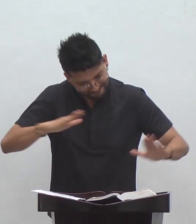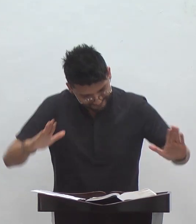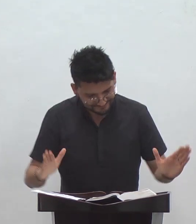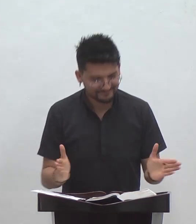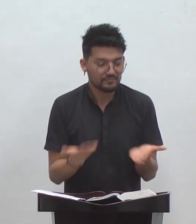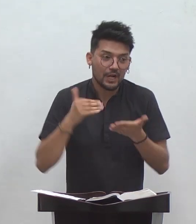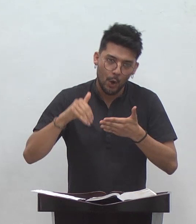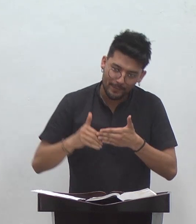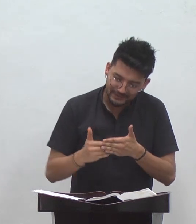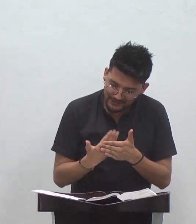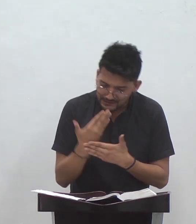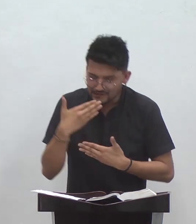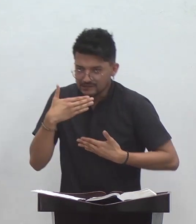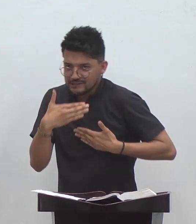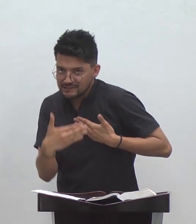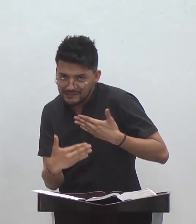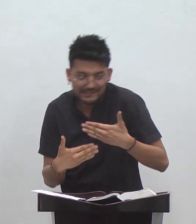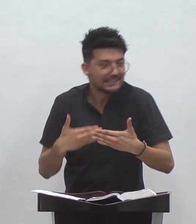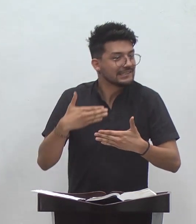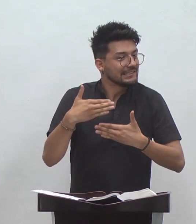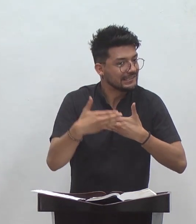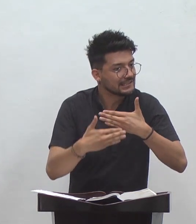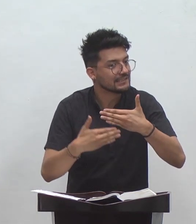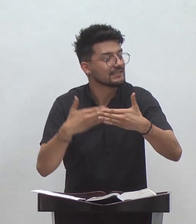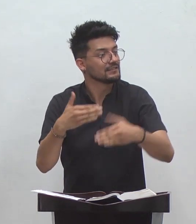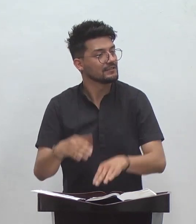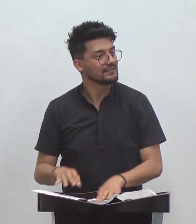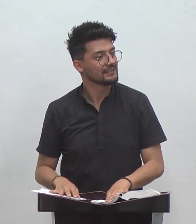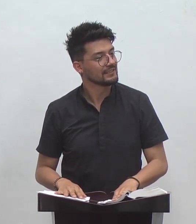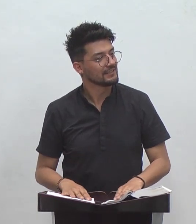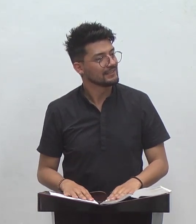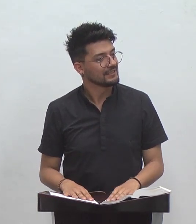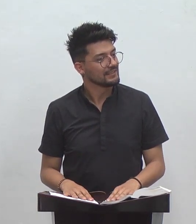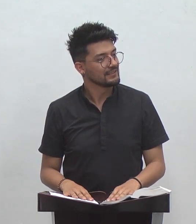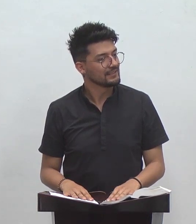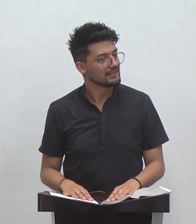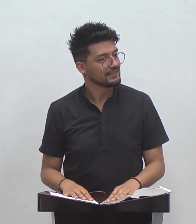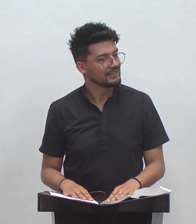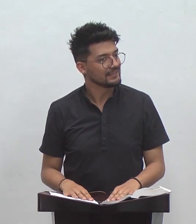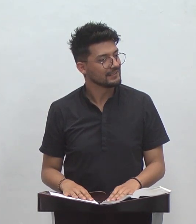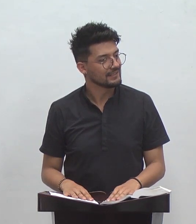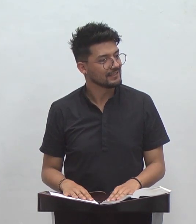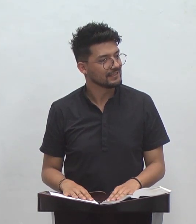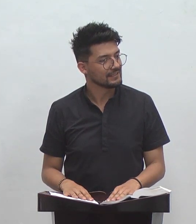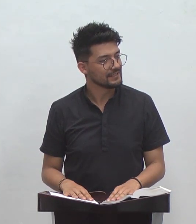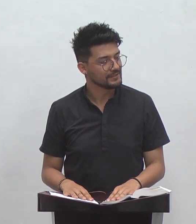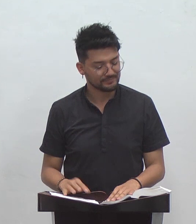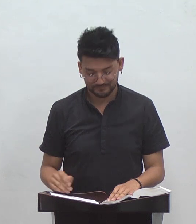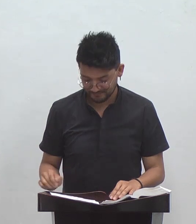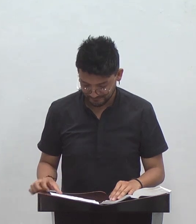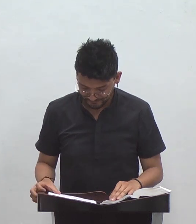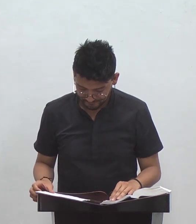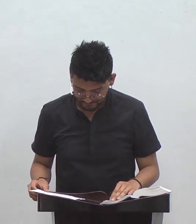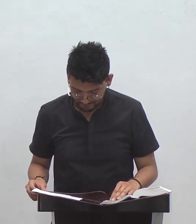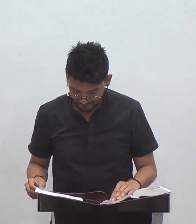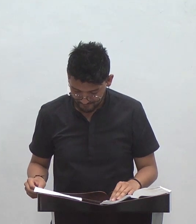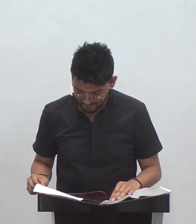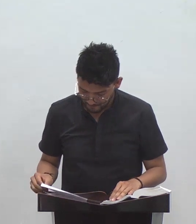para que Dios volviera a restituirme y volver a empezar el camino con Dios, que no ha sido fácil.